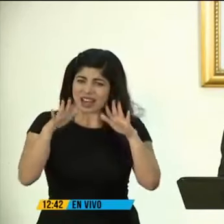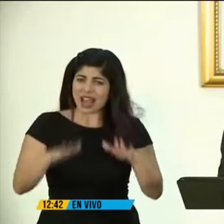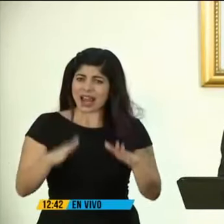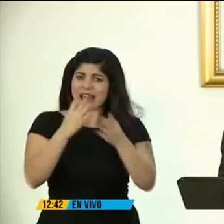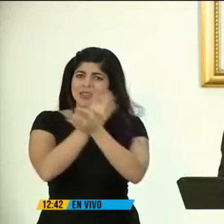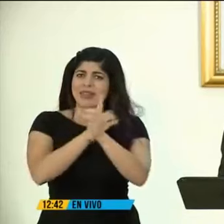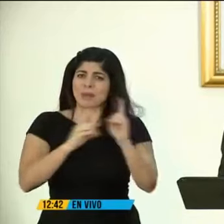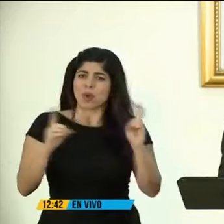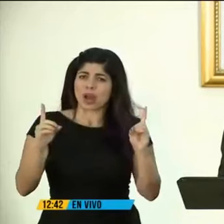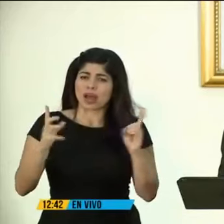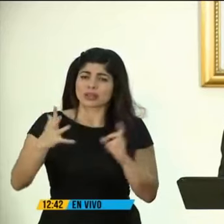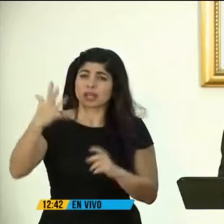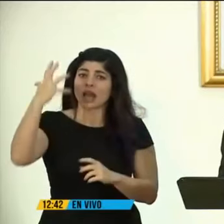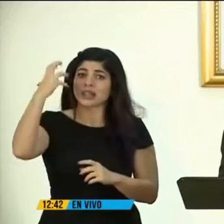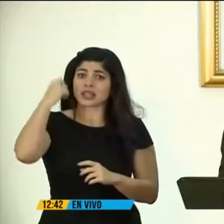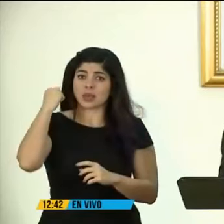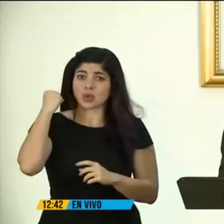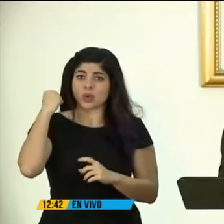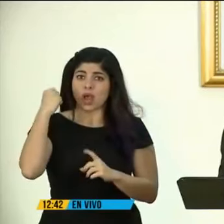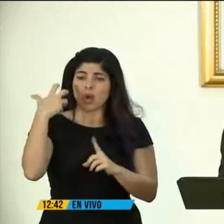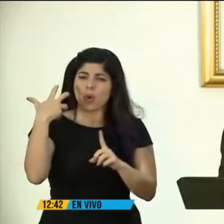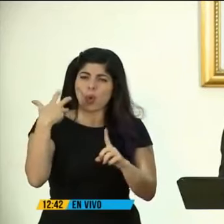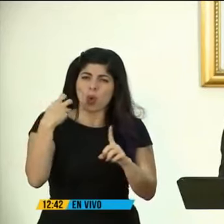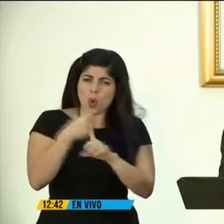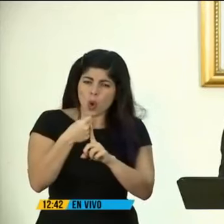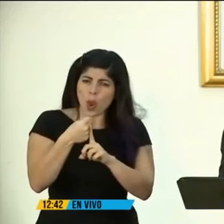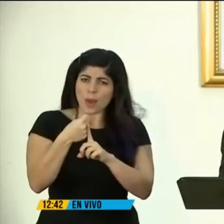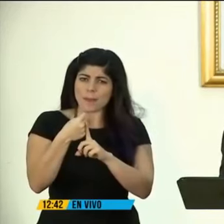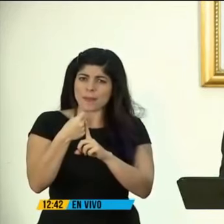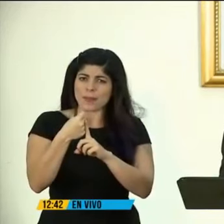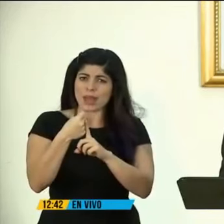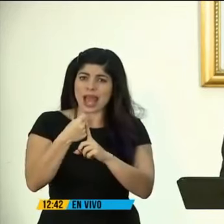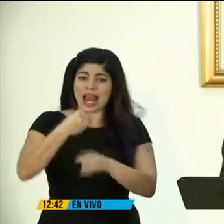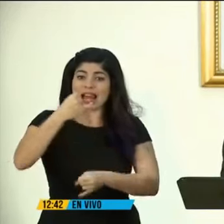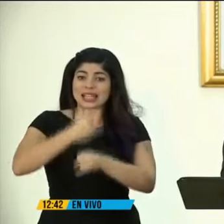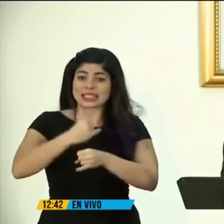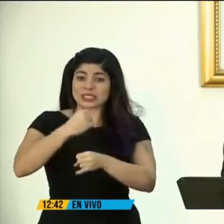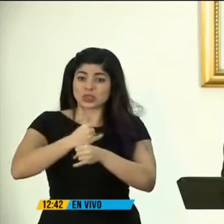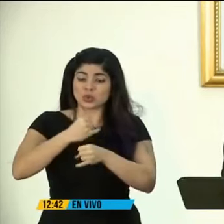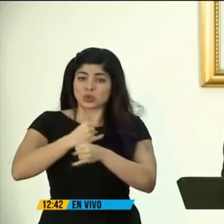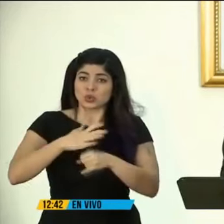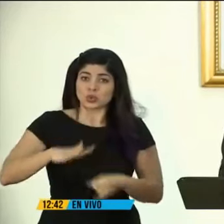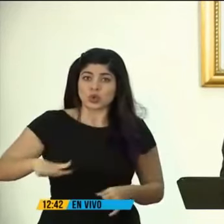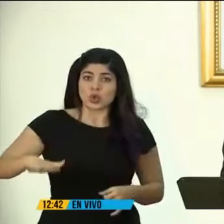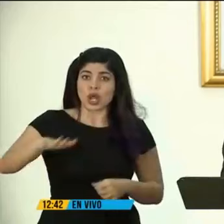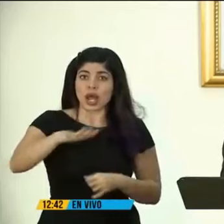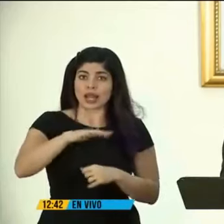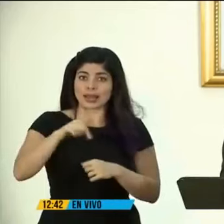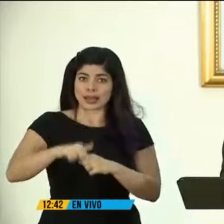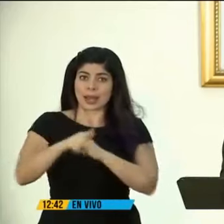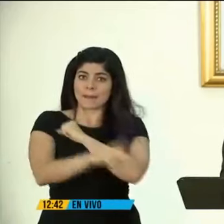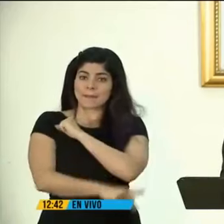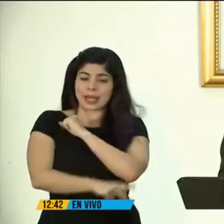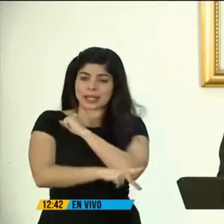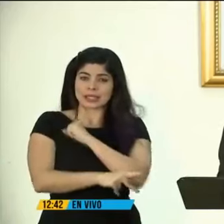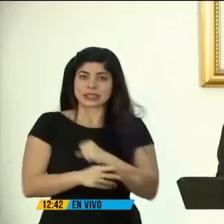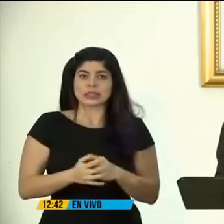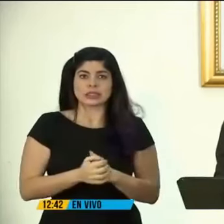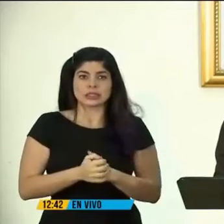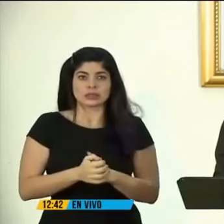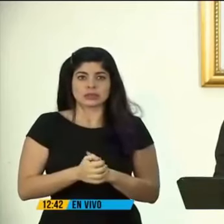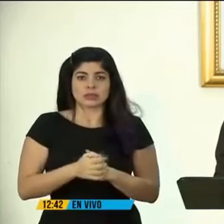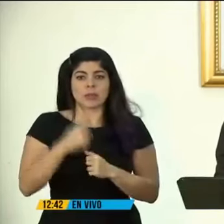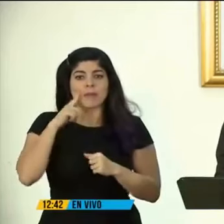democracia antigua, un golpe a la institucionalidad del país,